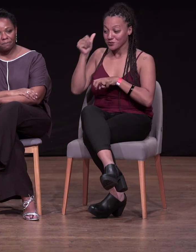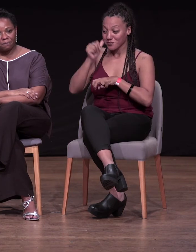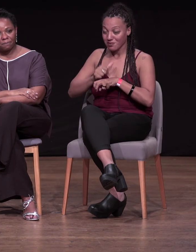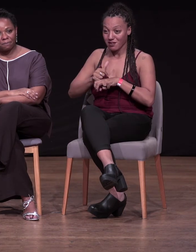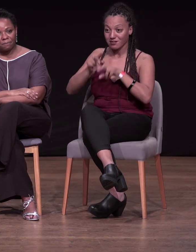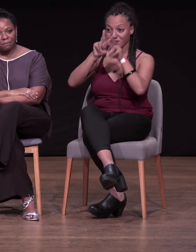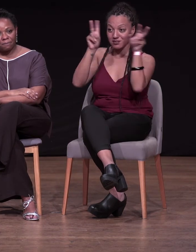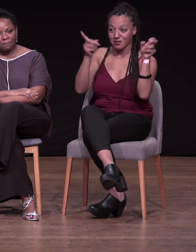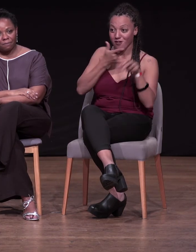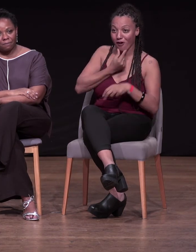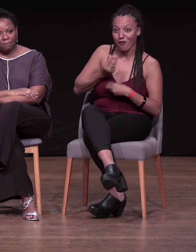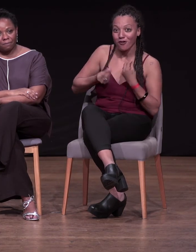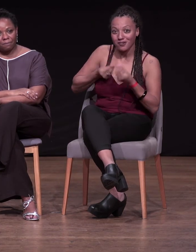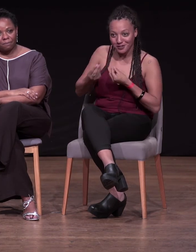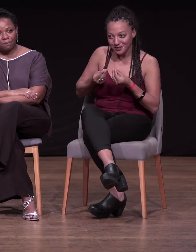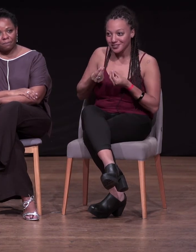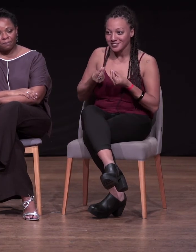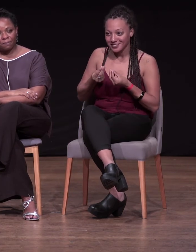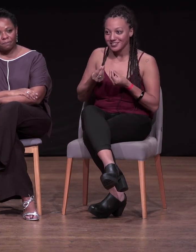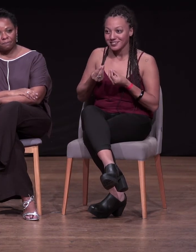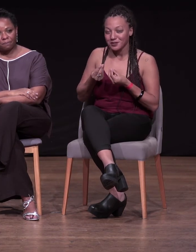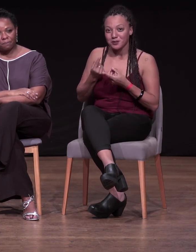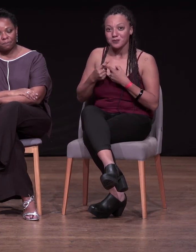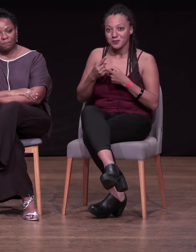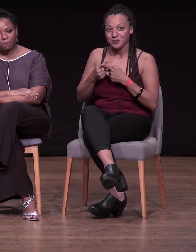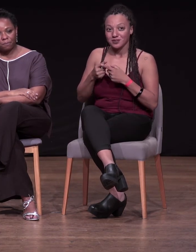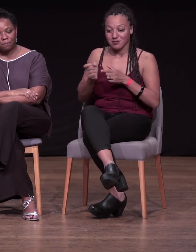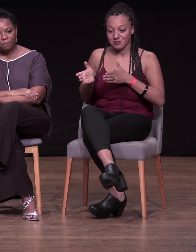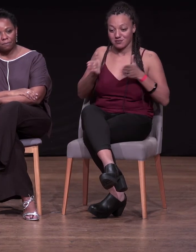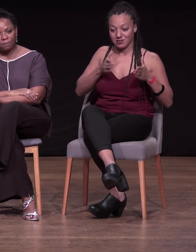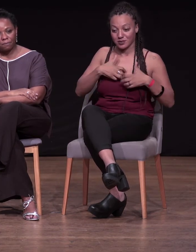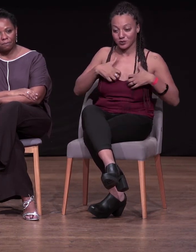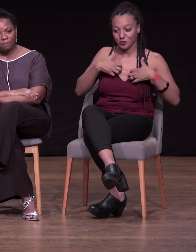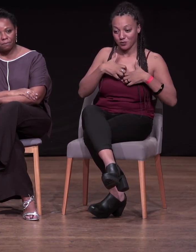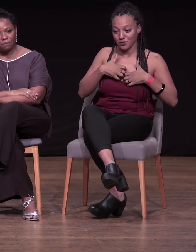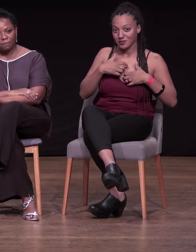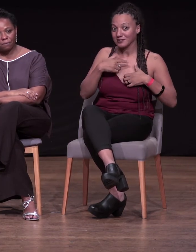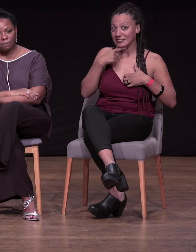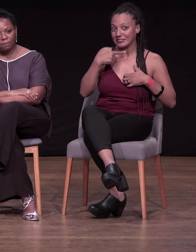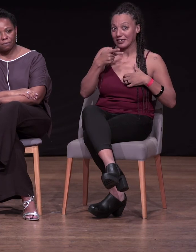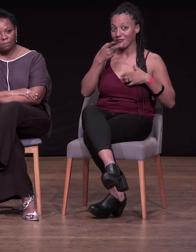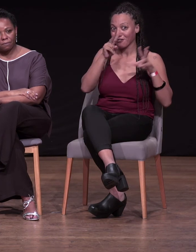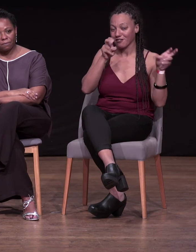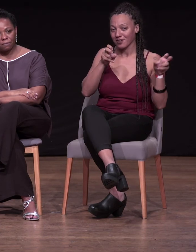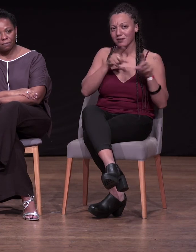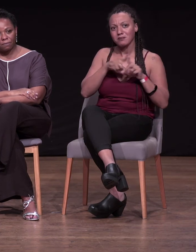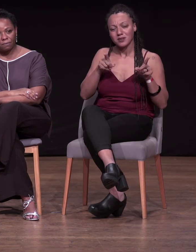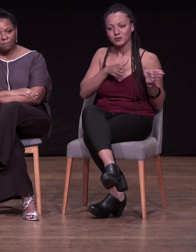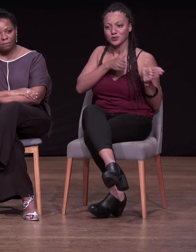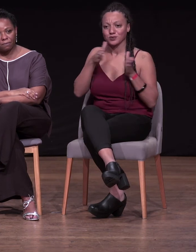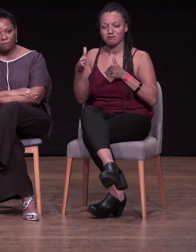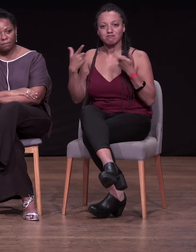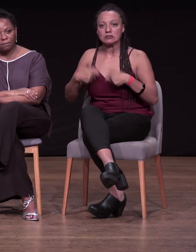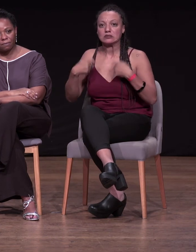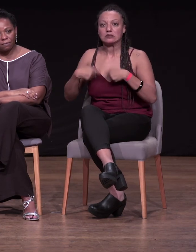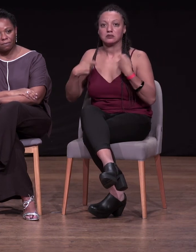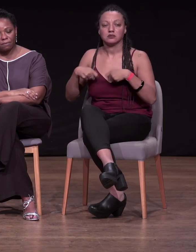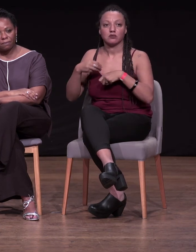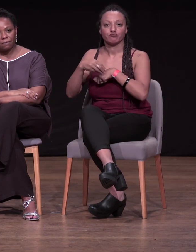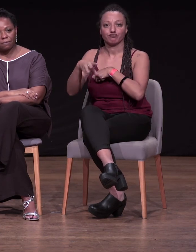porque é um lado que incomoda porque não se fala, mas é um lado que precisa muito ser